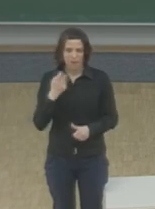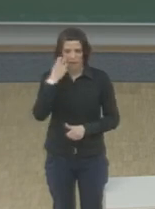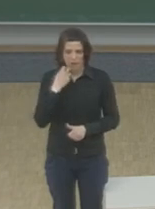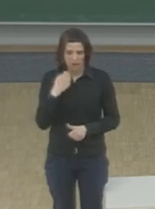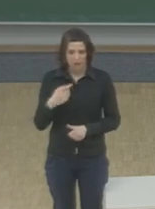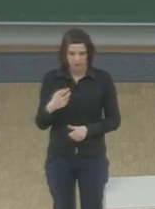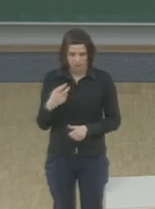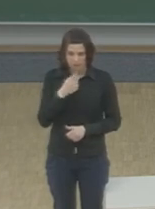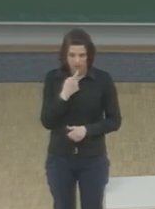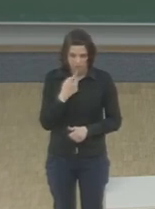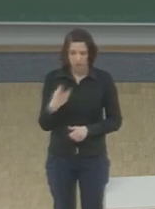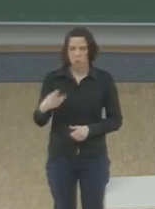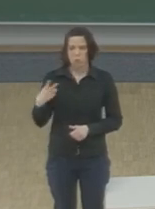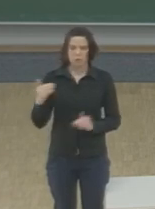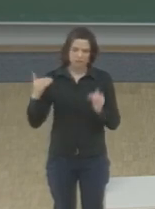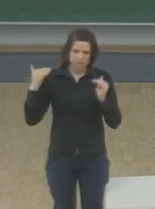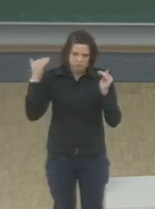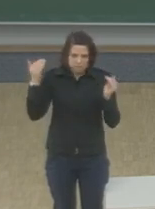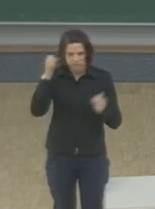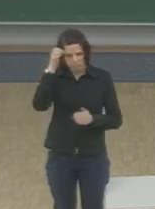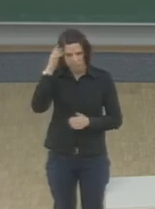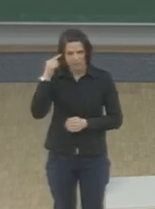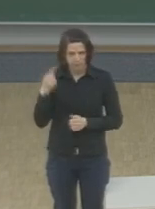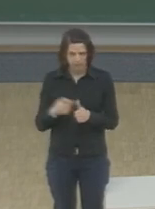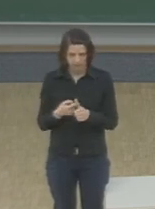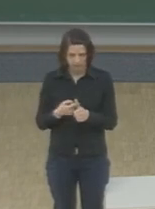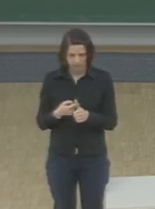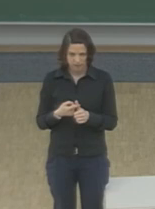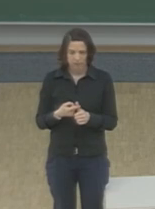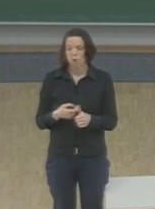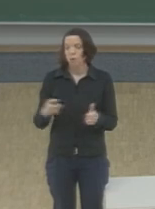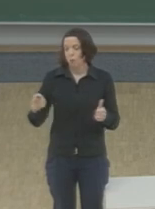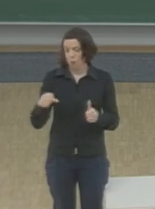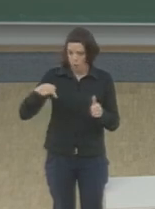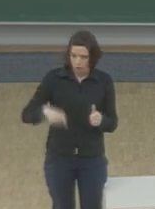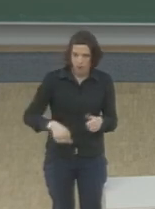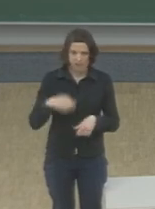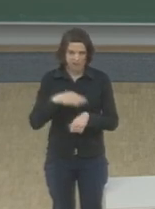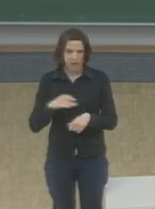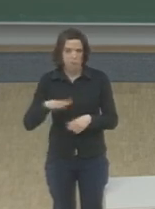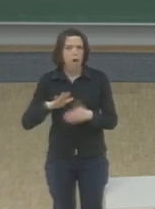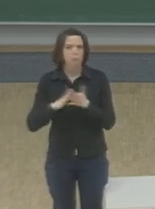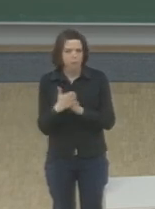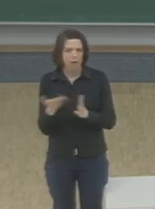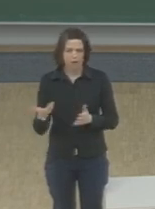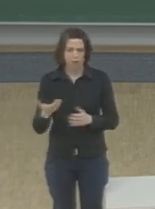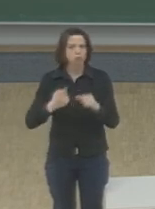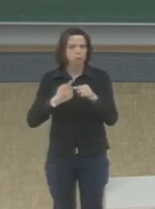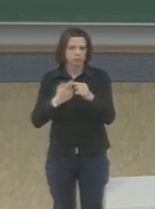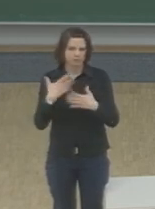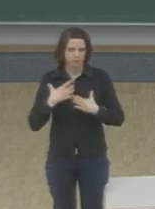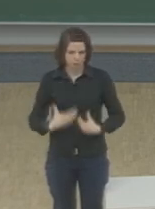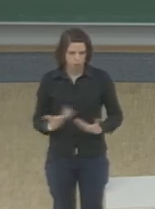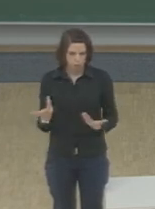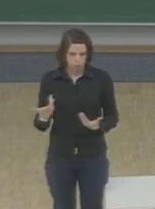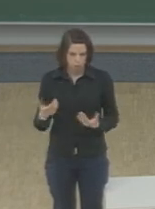eher hochtrabende idealistische Bildungsdenken, ganz genauso wie das neue pragmatisch-positivistische